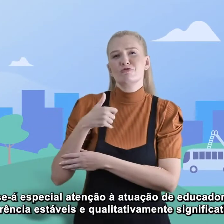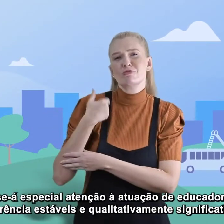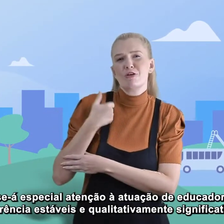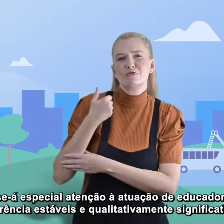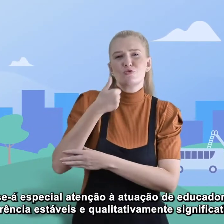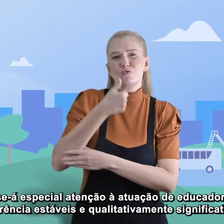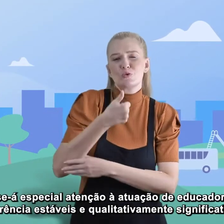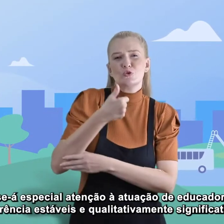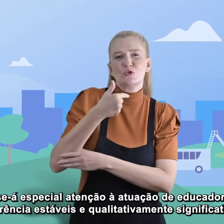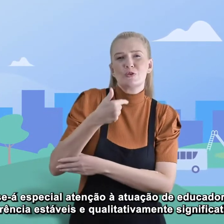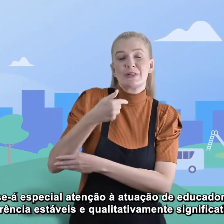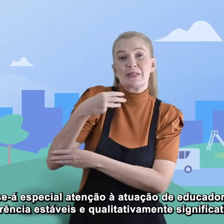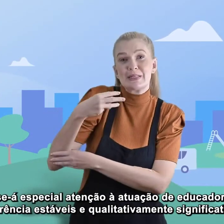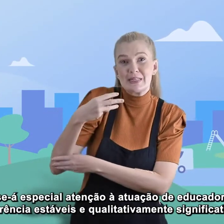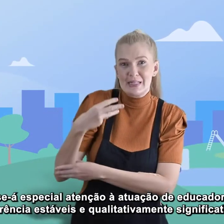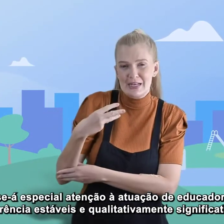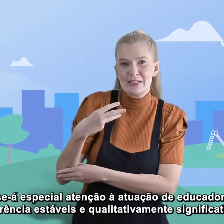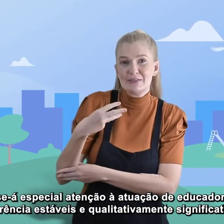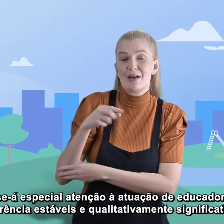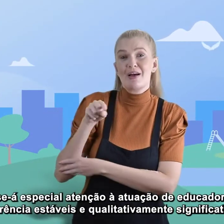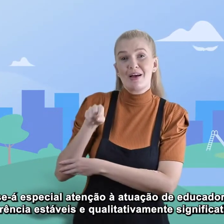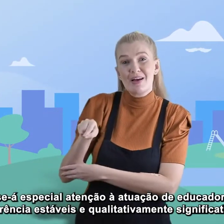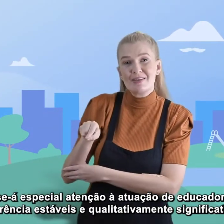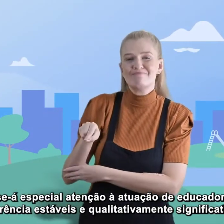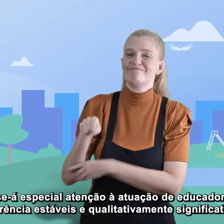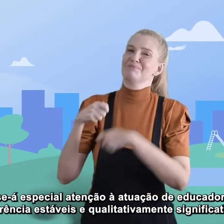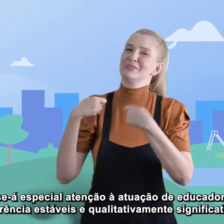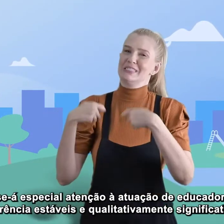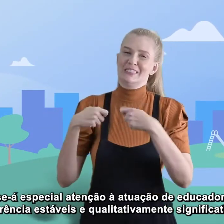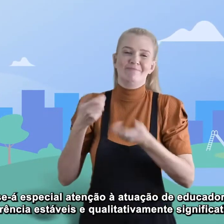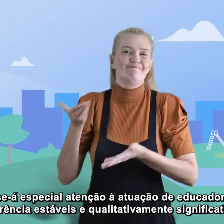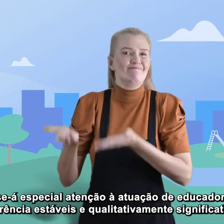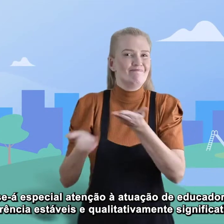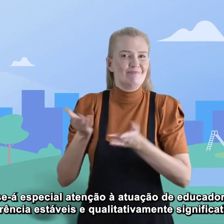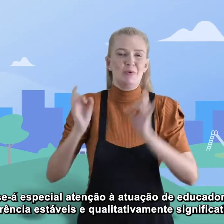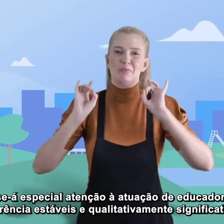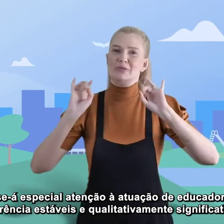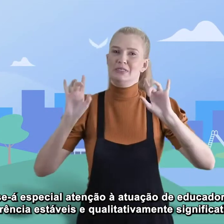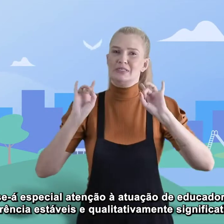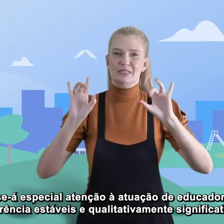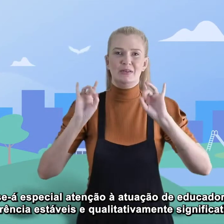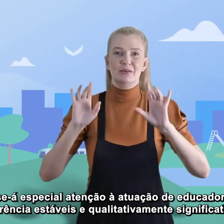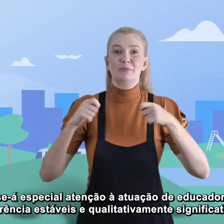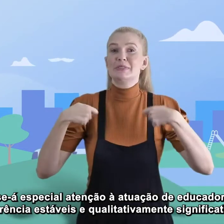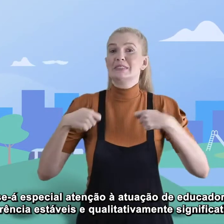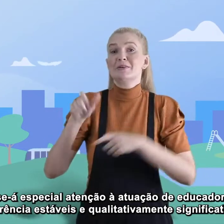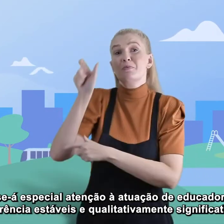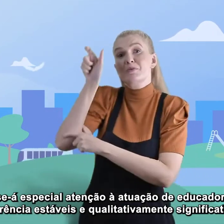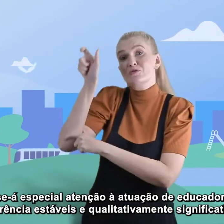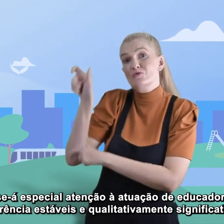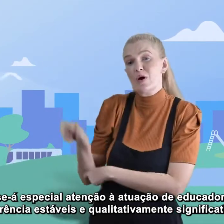dar-se-á especial atenção à atuação de educadores de referência estáveis e qualitativamente